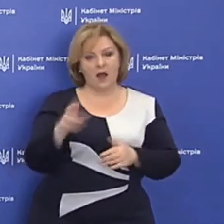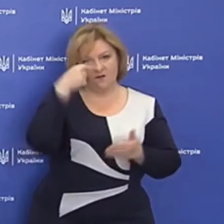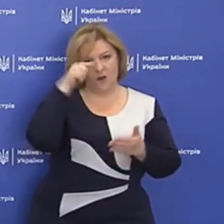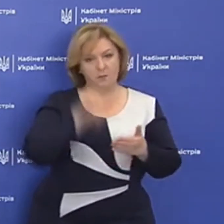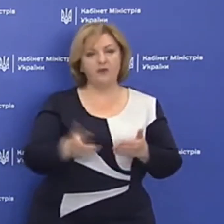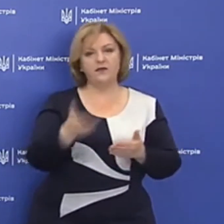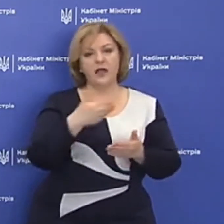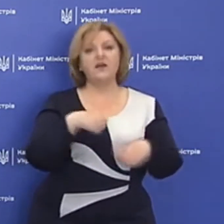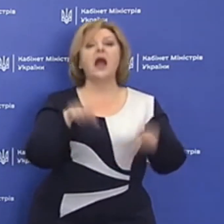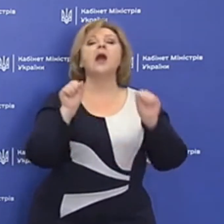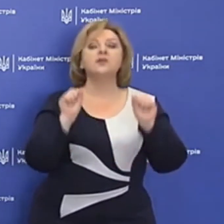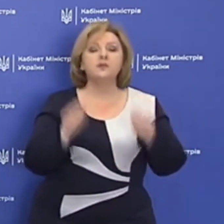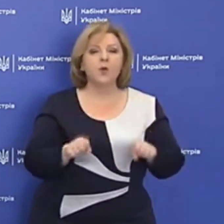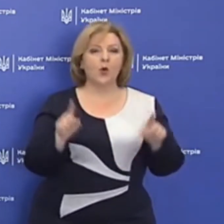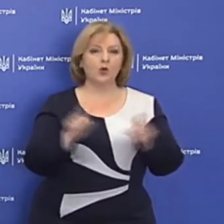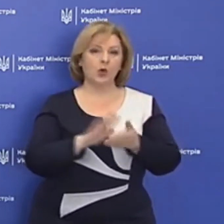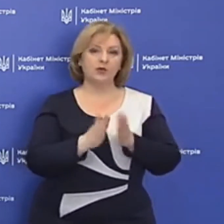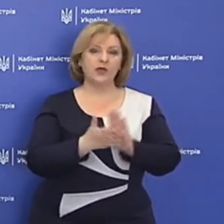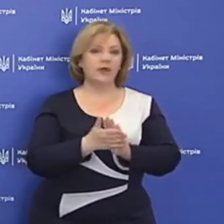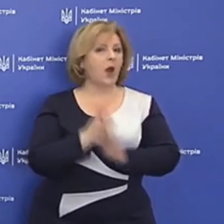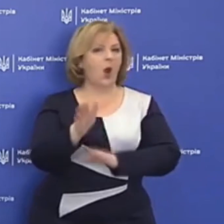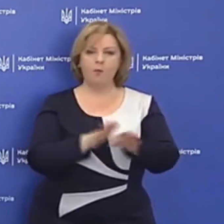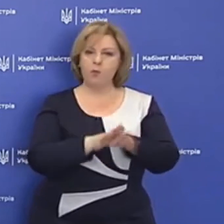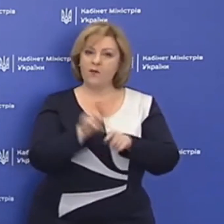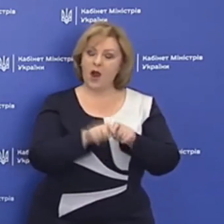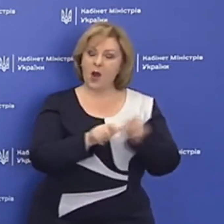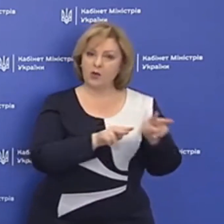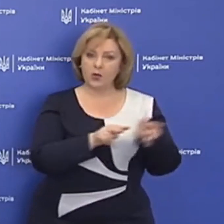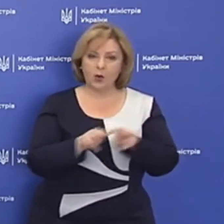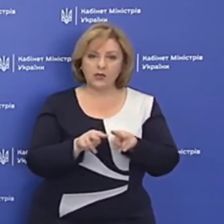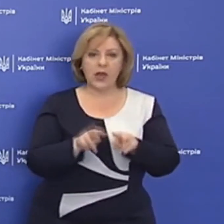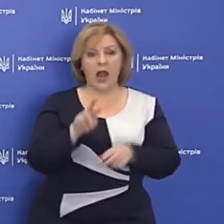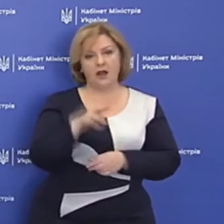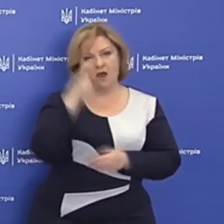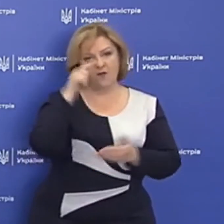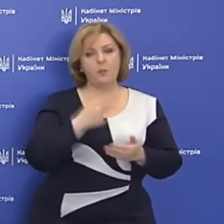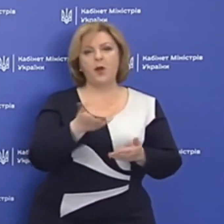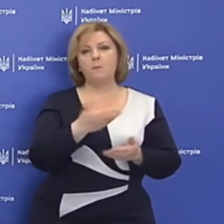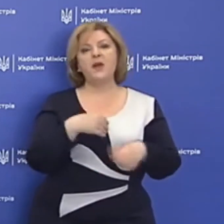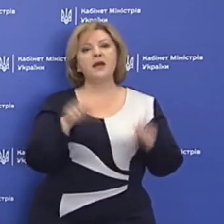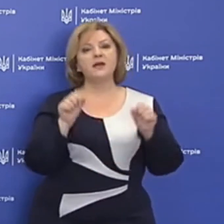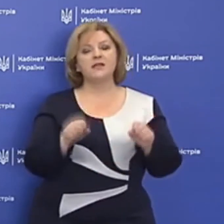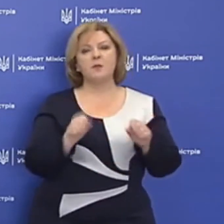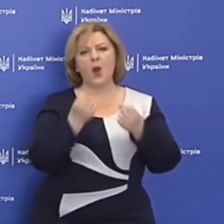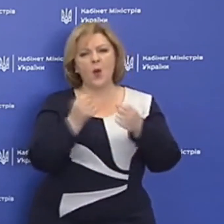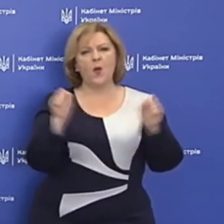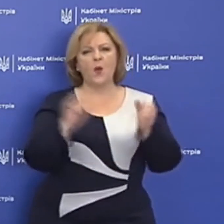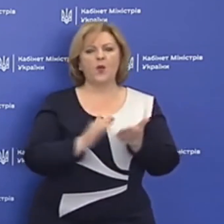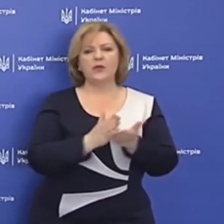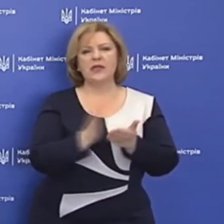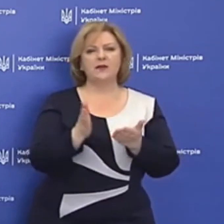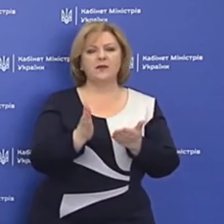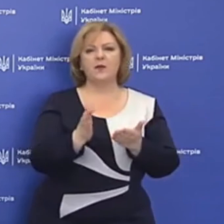що ми в змозі, що ситуація, по-перше, повністю контрольована, і я впевнений, що ми в змозі уникнути